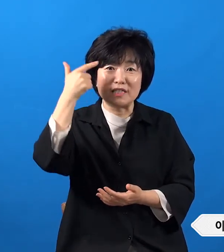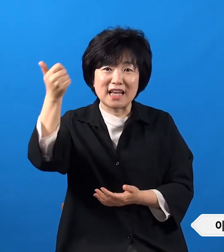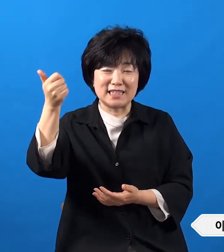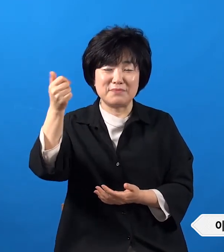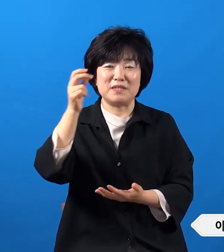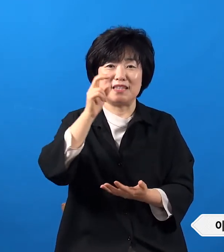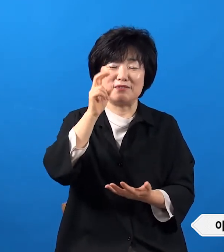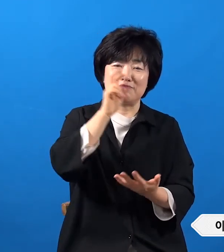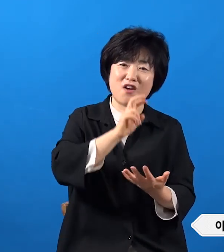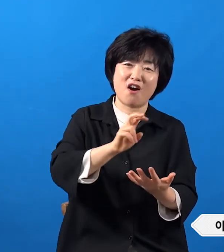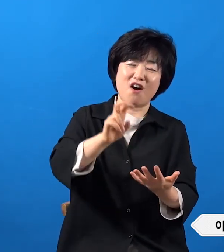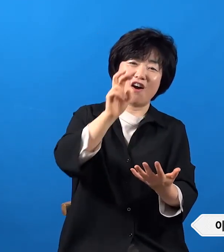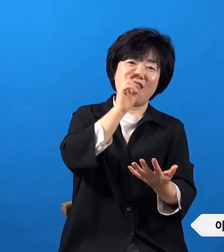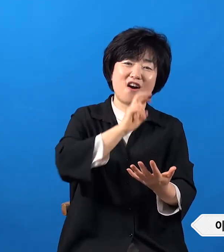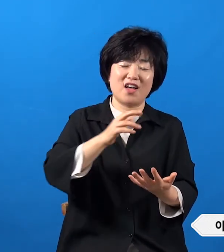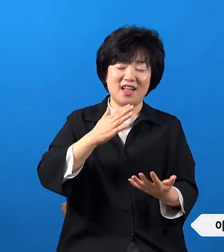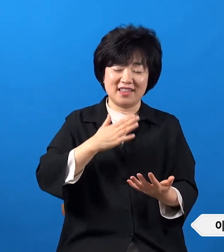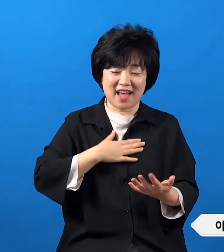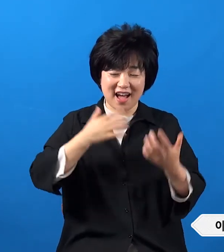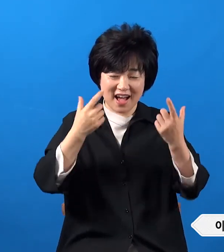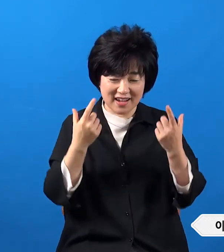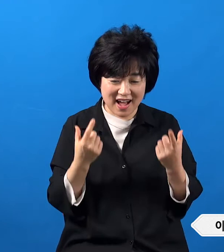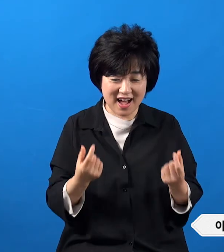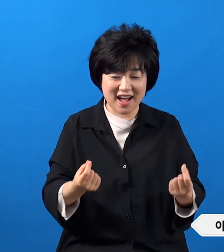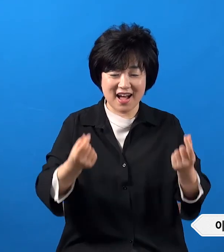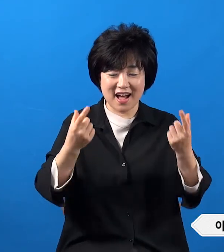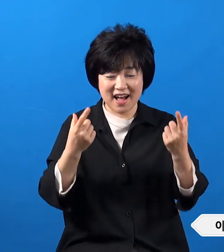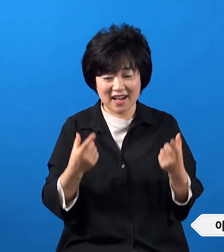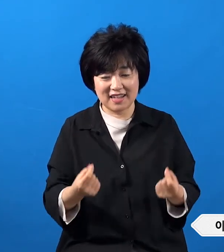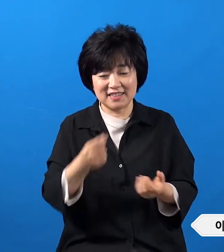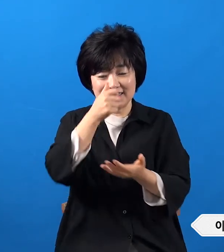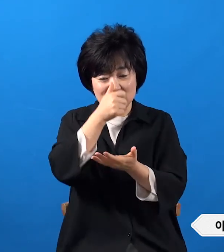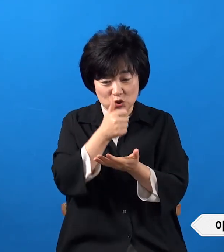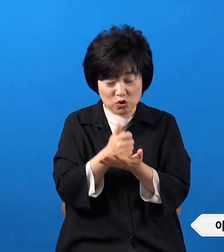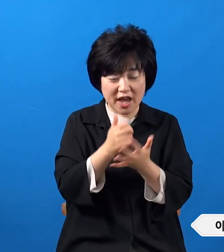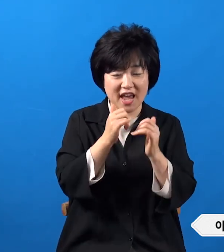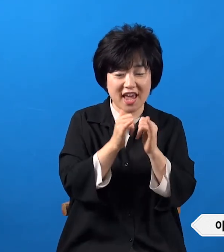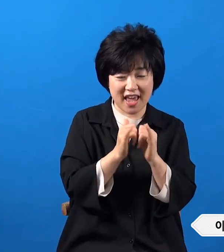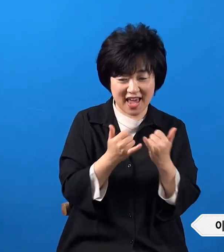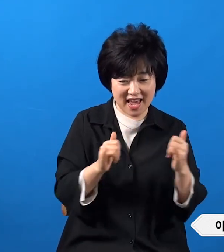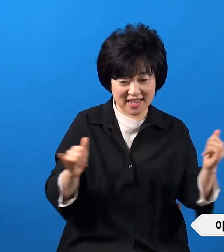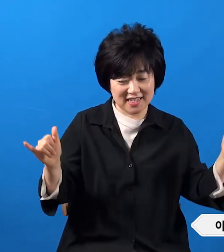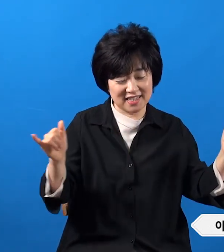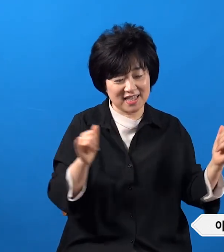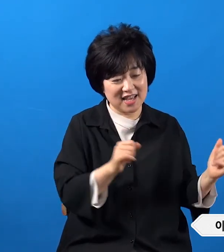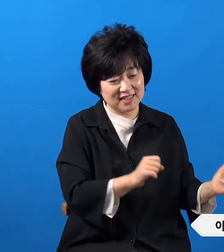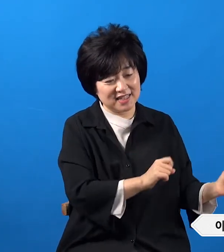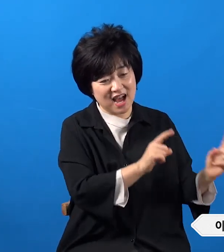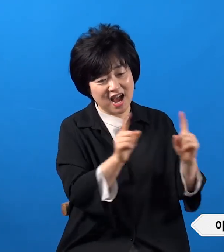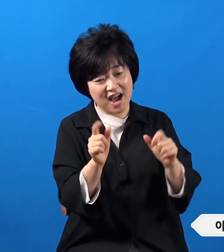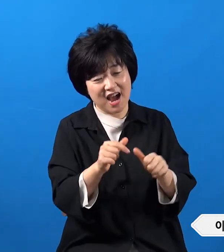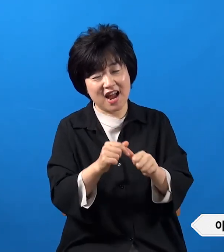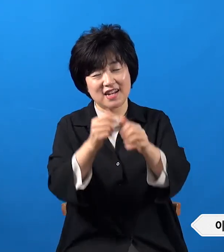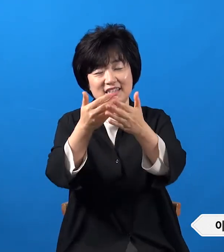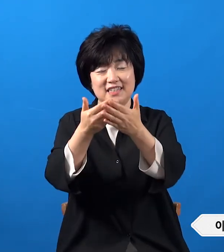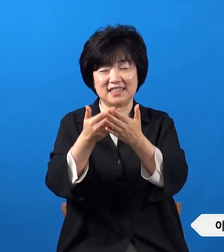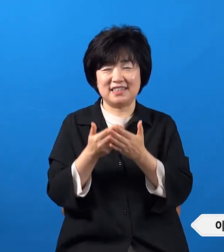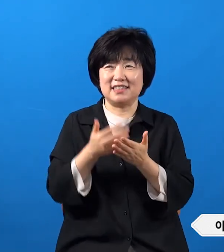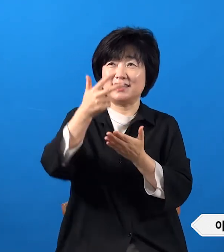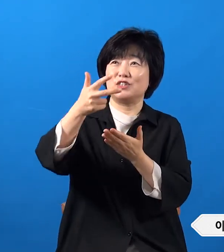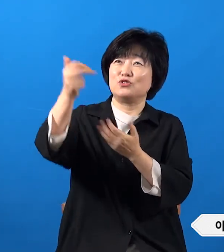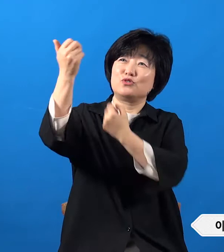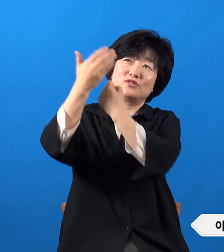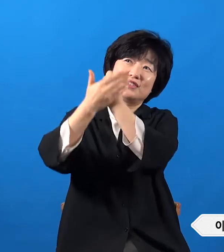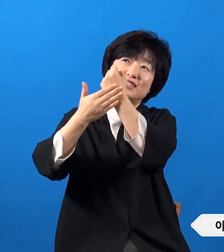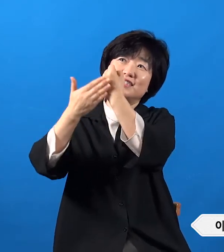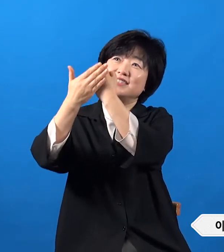아니겠습니까? 나 같은 죄인 살리신 주 은혜에 놀라와 잃었던 생명 찾았고